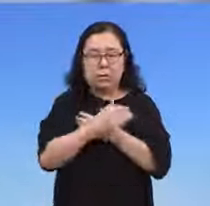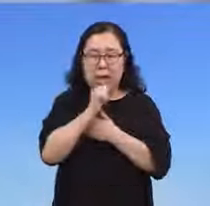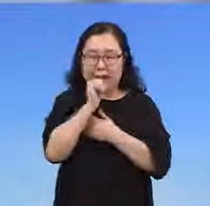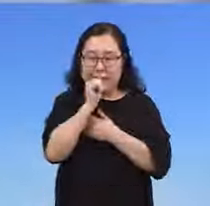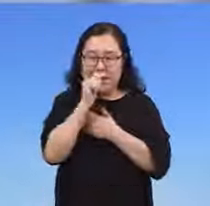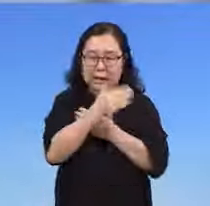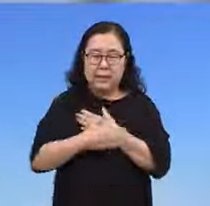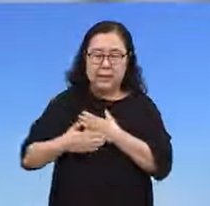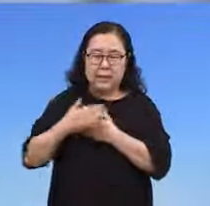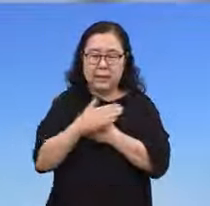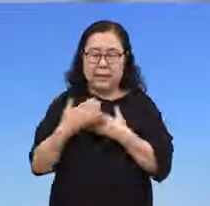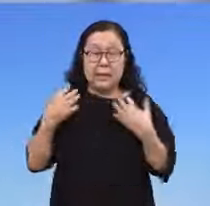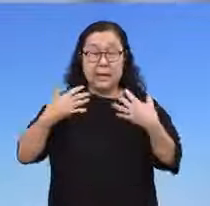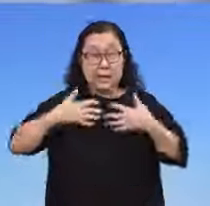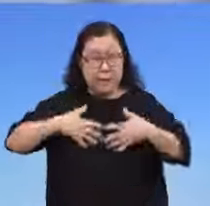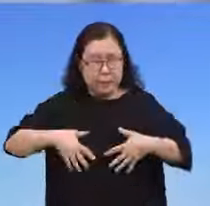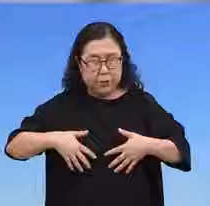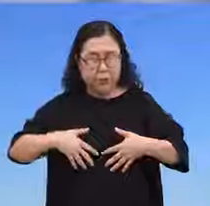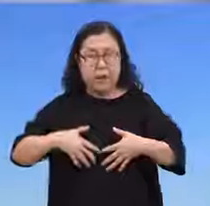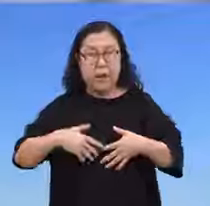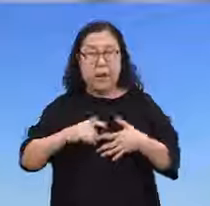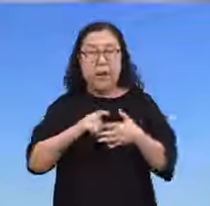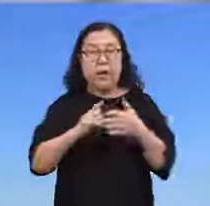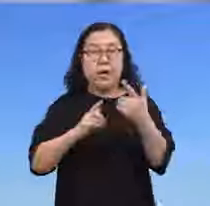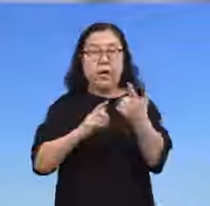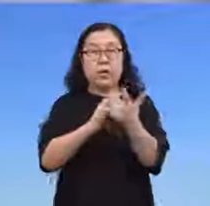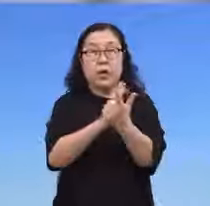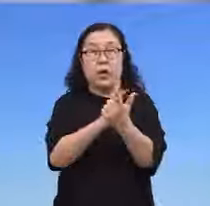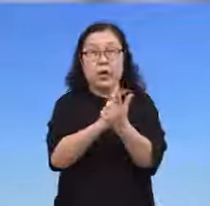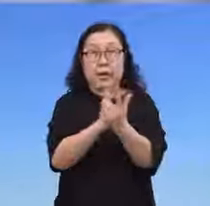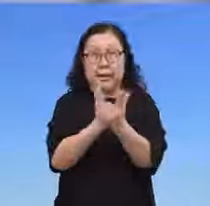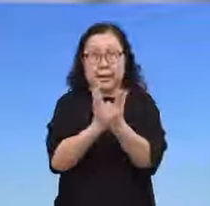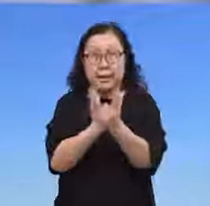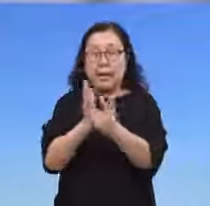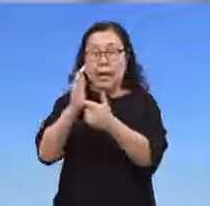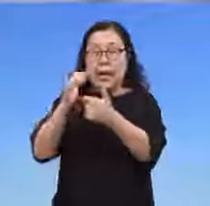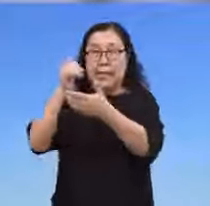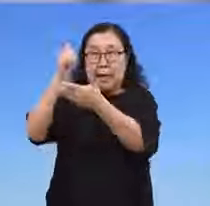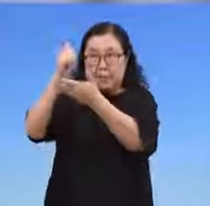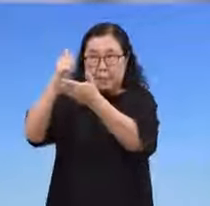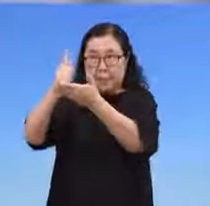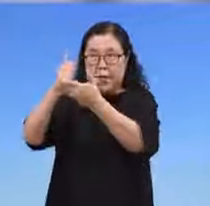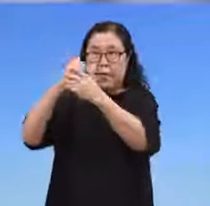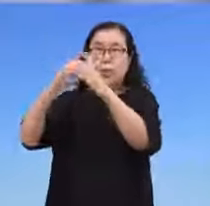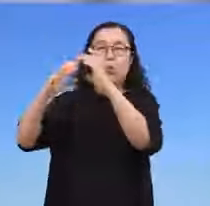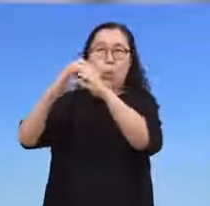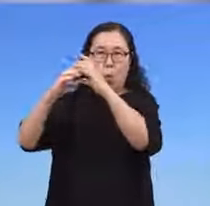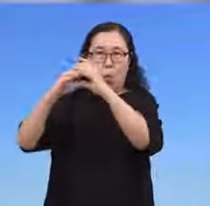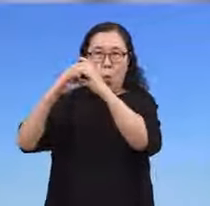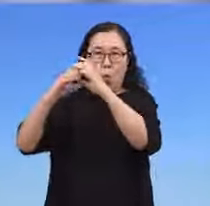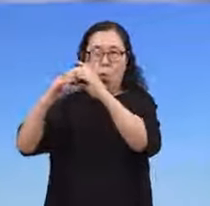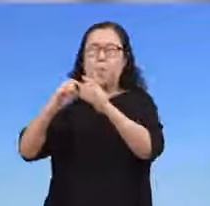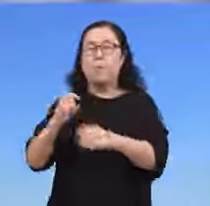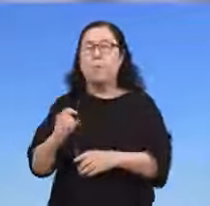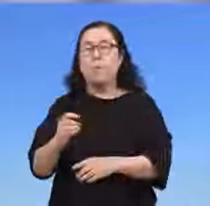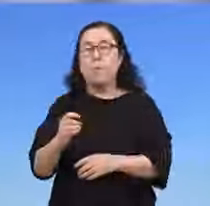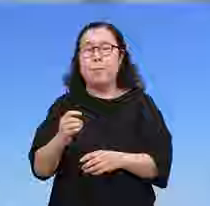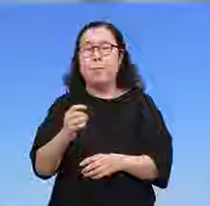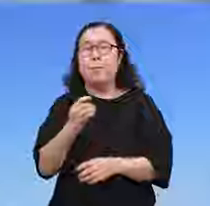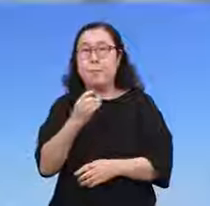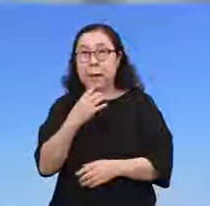항목은 그 자체가 하나님과의 소통을 통해서만이 작동되는 특징을 갖고 있다는 겁니다.